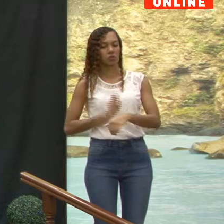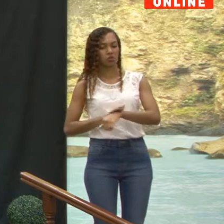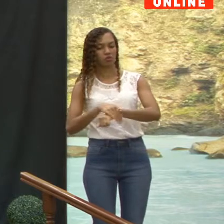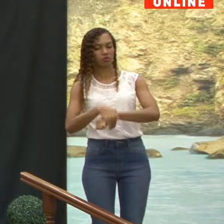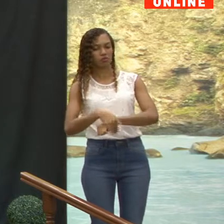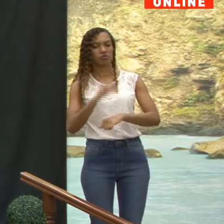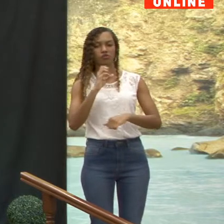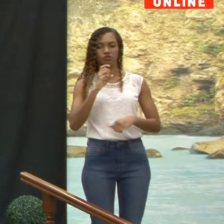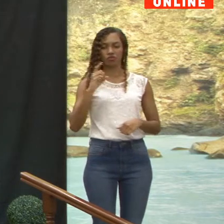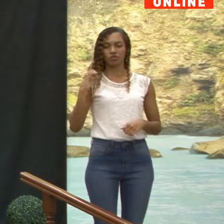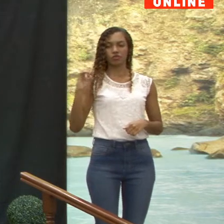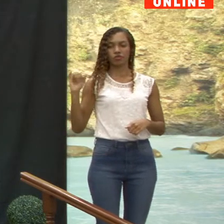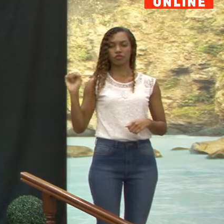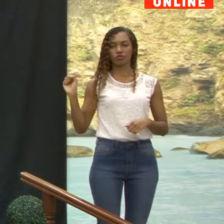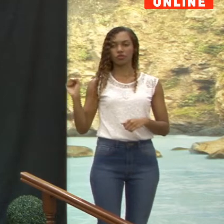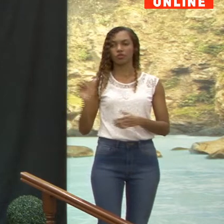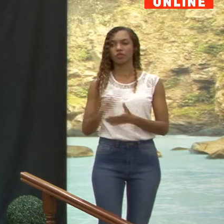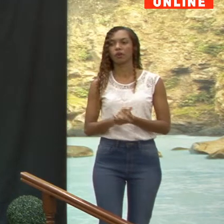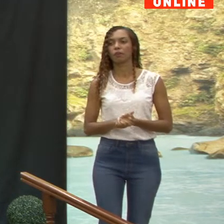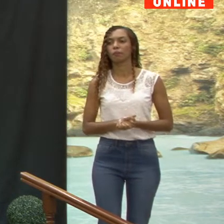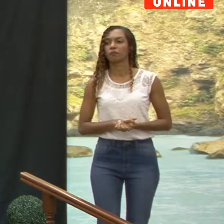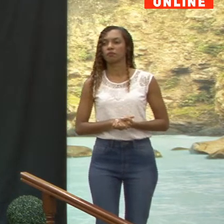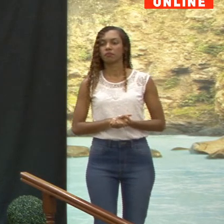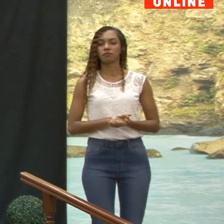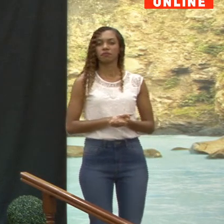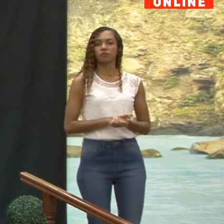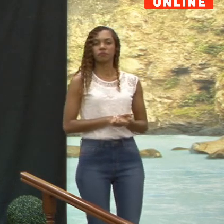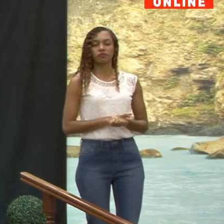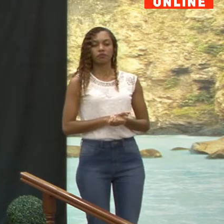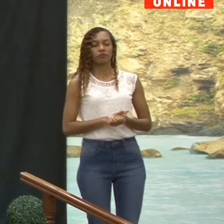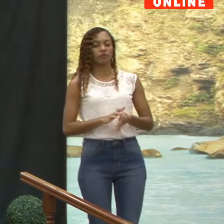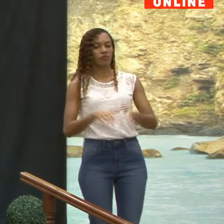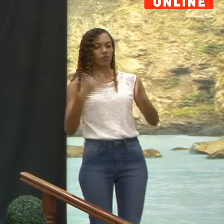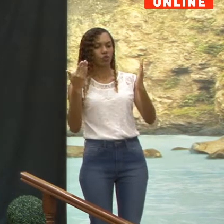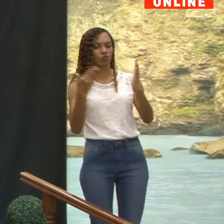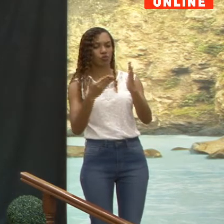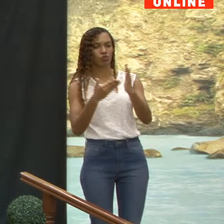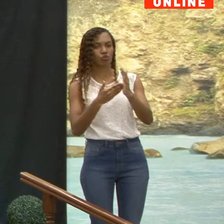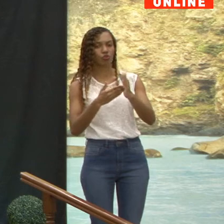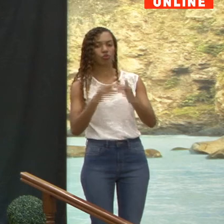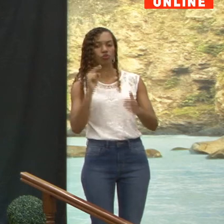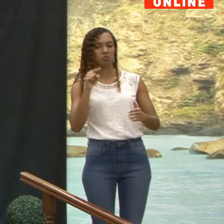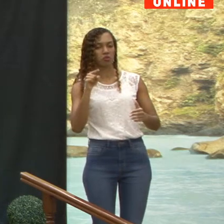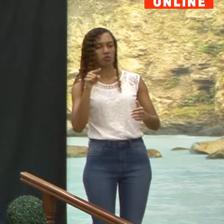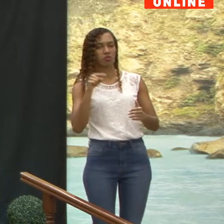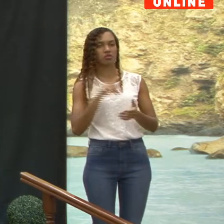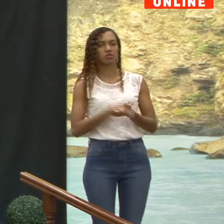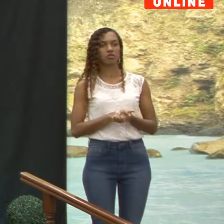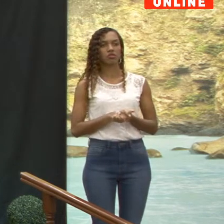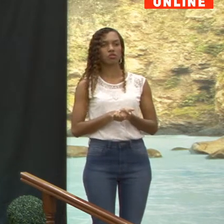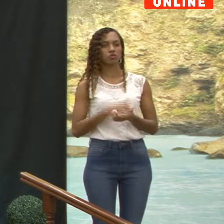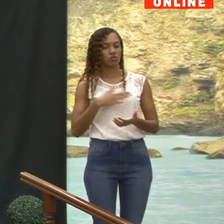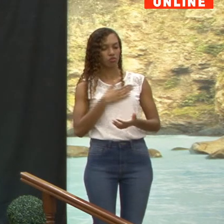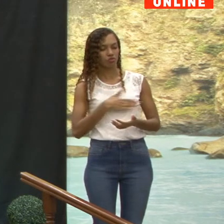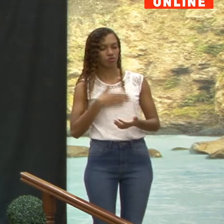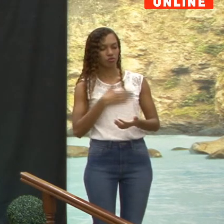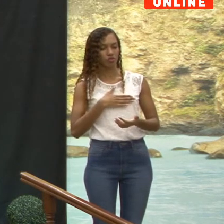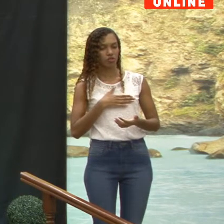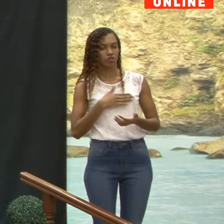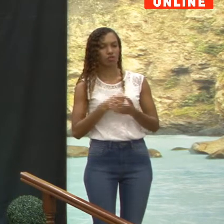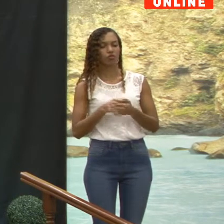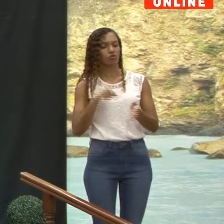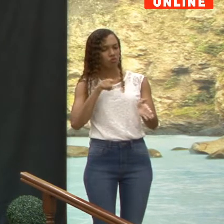façam um bilhetinho de tudo que vocês gostariam de perguntar, mas tem vergonha de perguntar